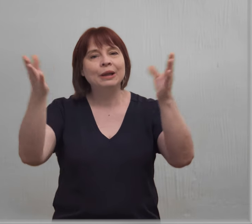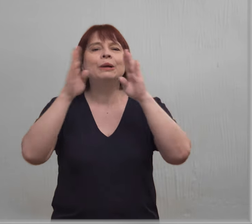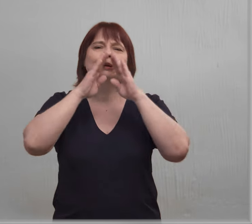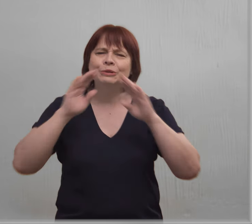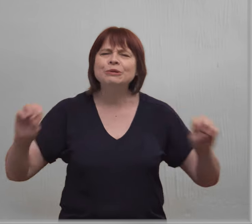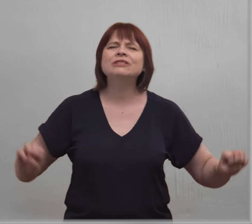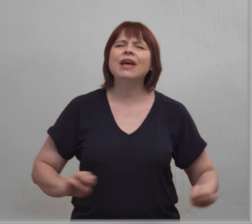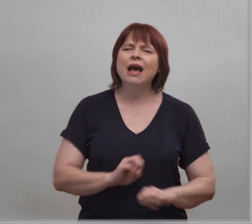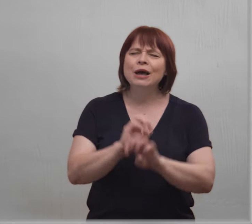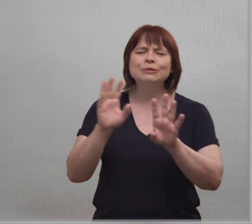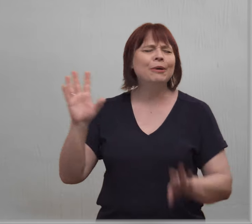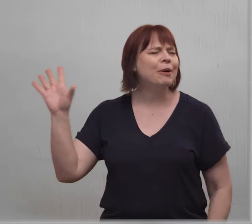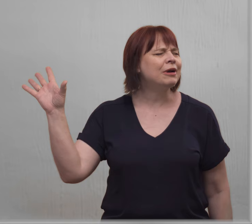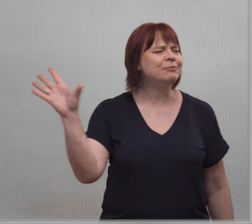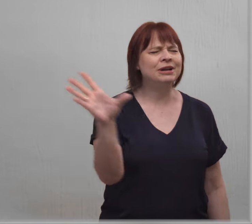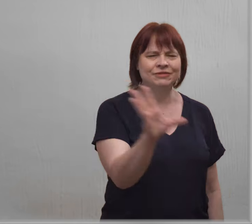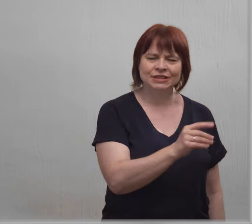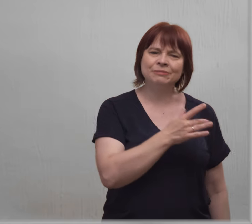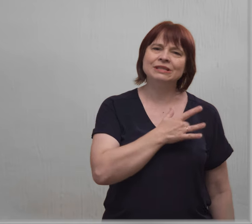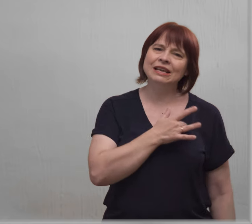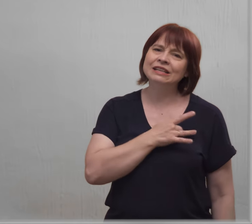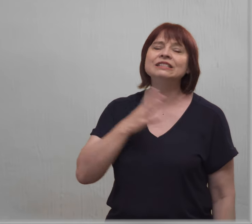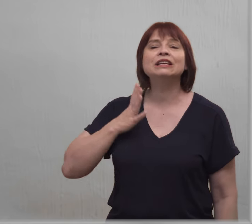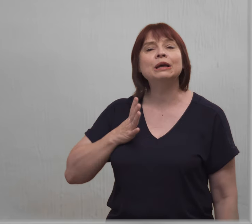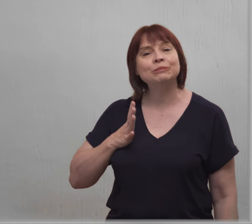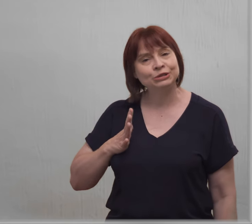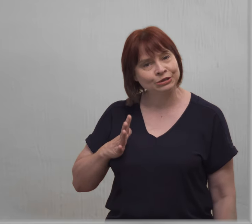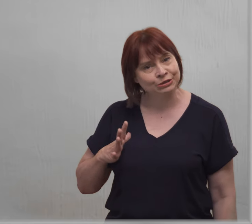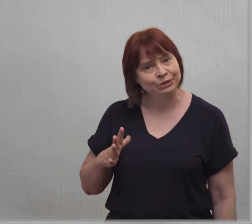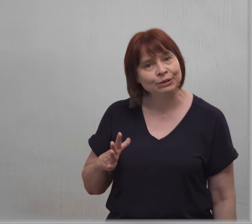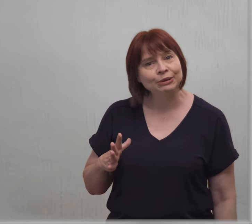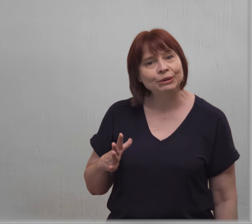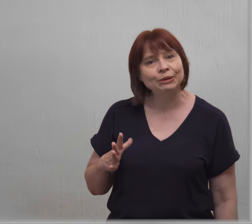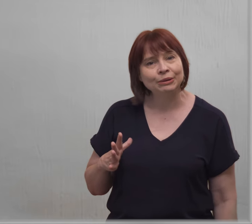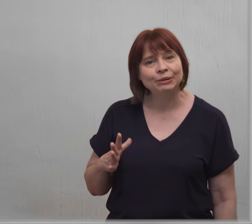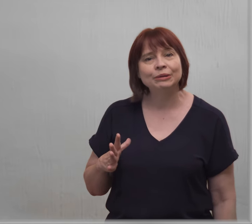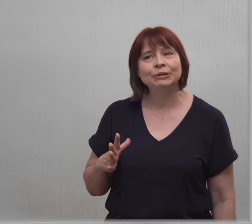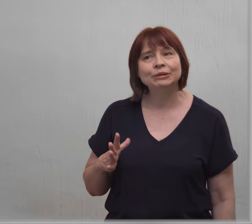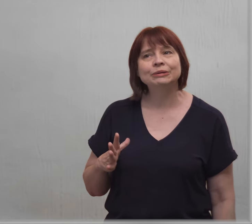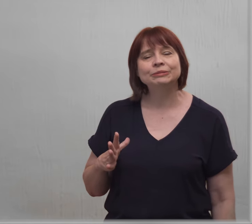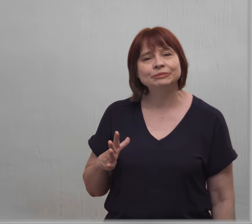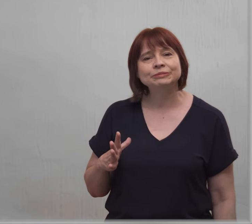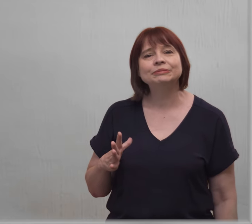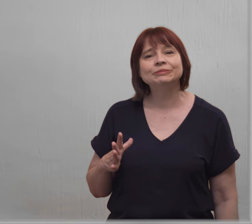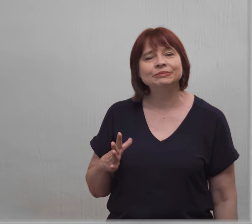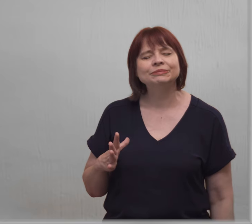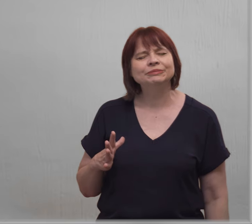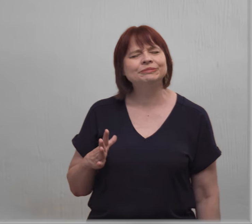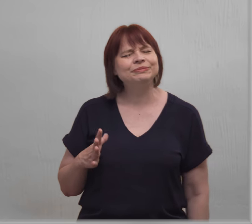вознесем, Дух Святой, мы всем сердцем ждем.